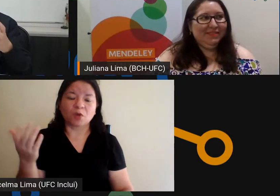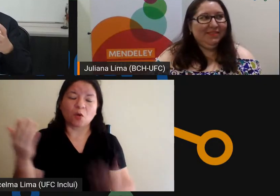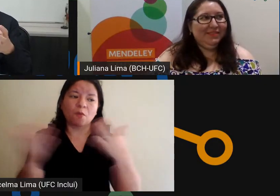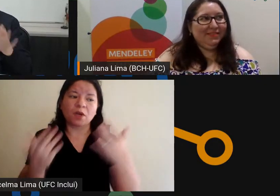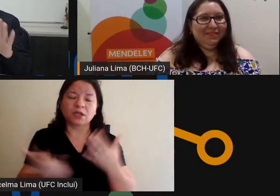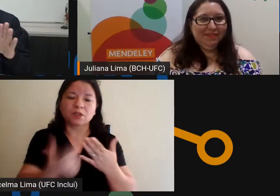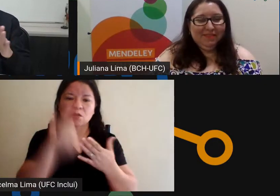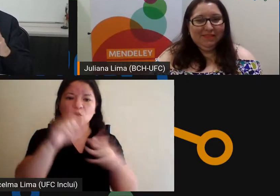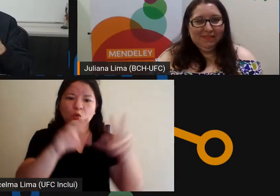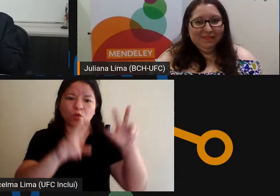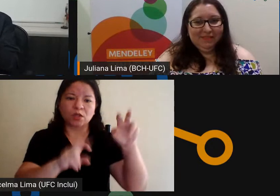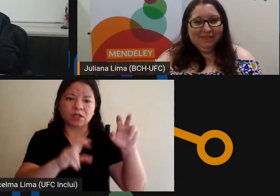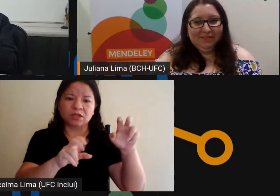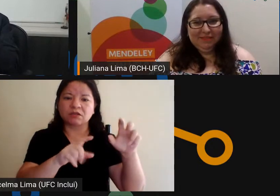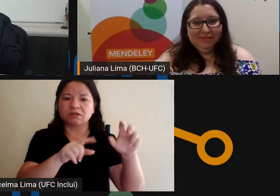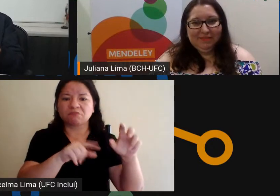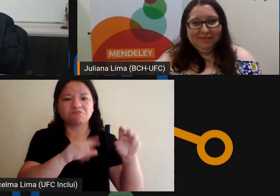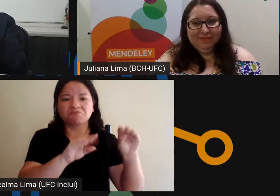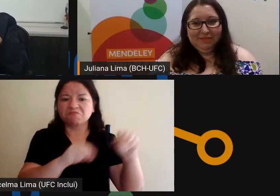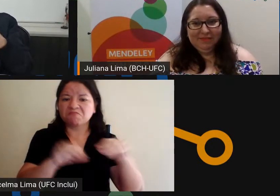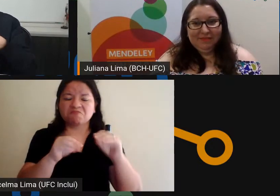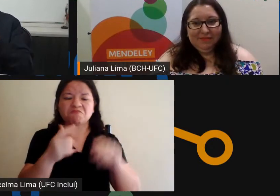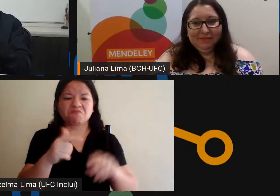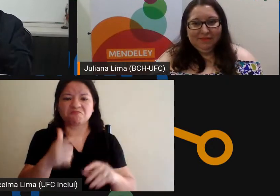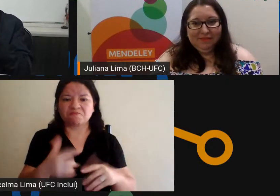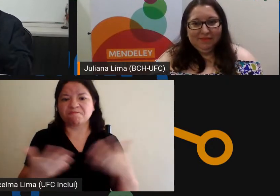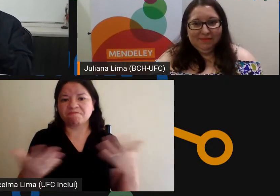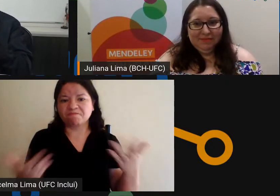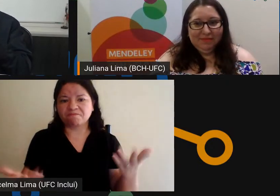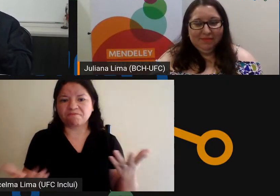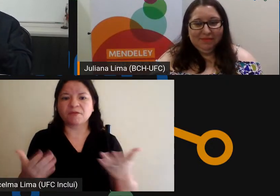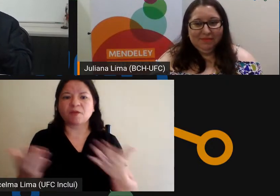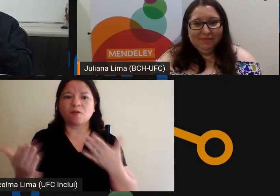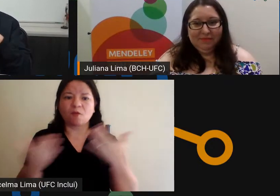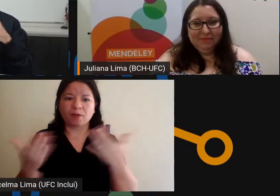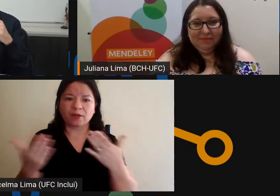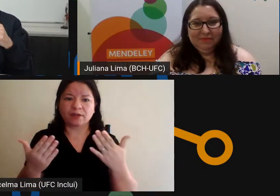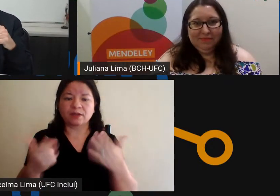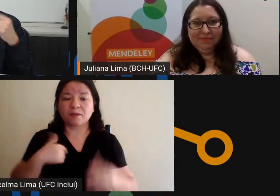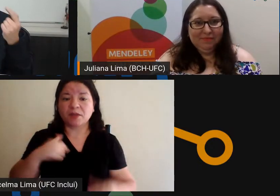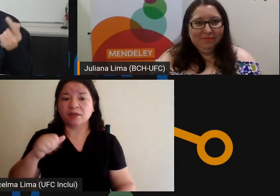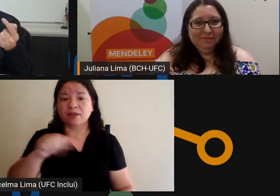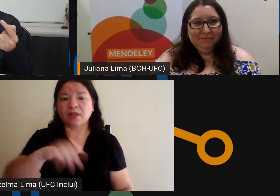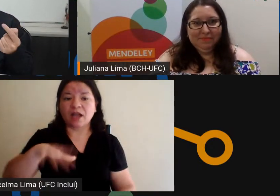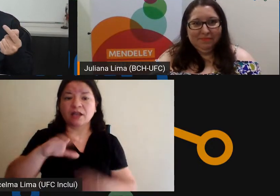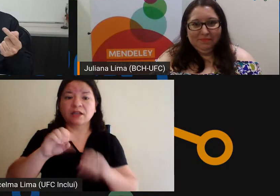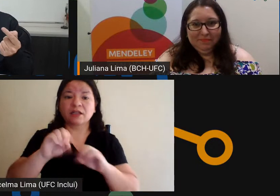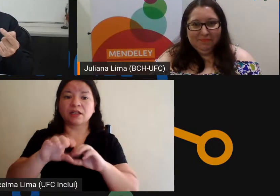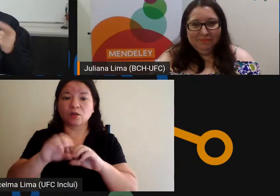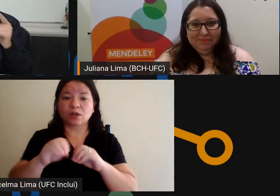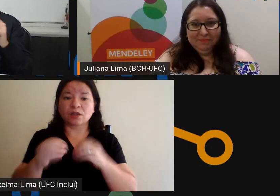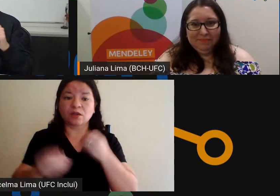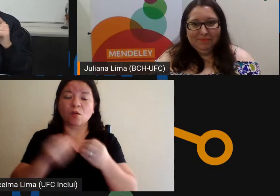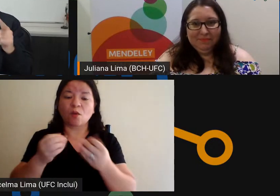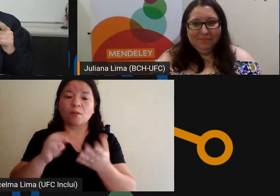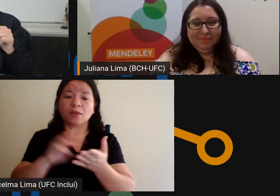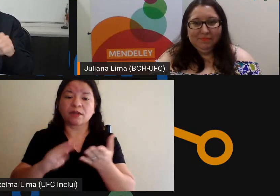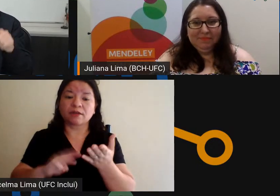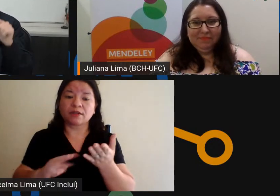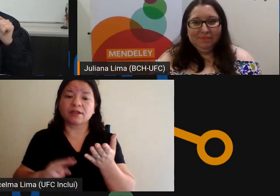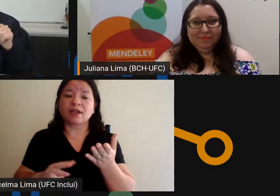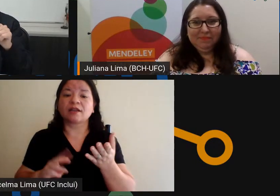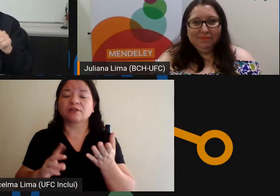olhar isso. Aí você vai achar na área da educação boas revistas. Eu estou fazendo um trabalho na área da educação sobre mentalidade científica para crianças de 5